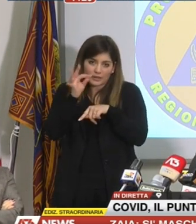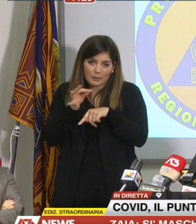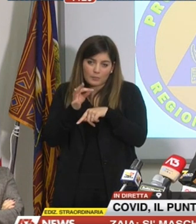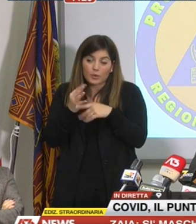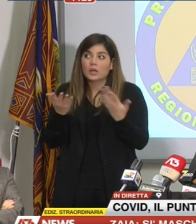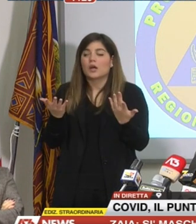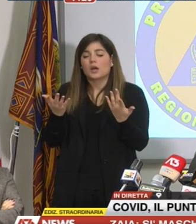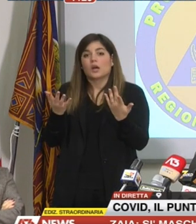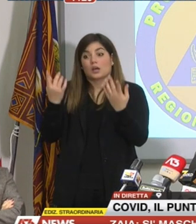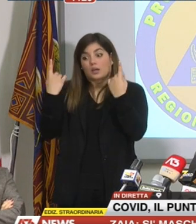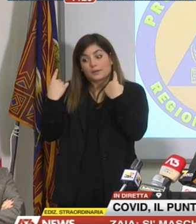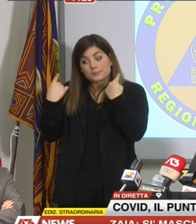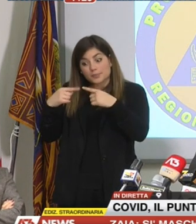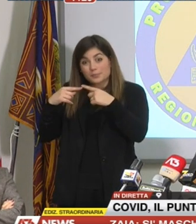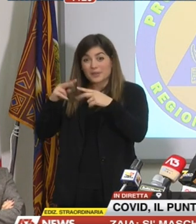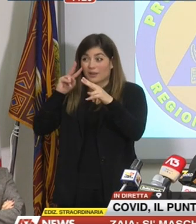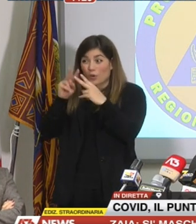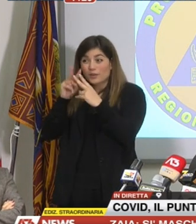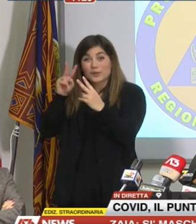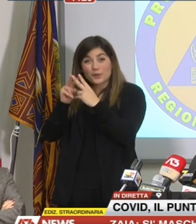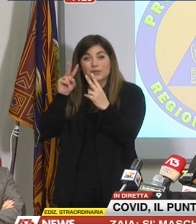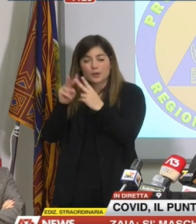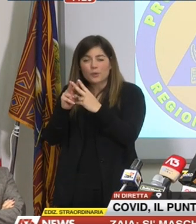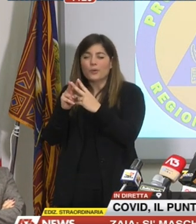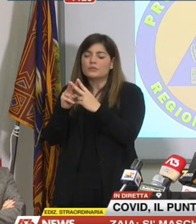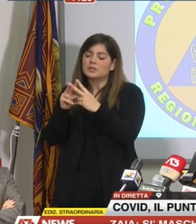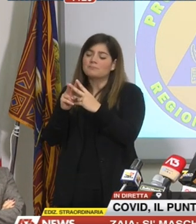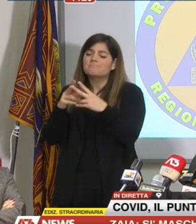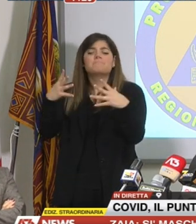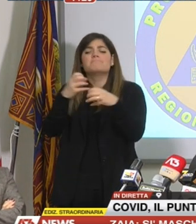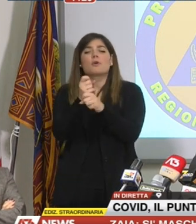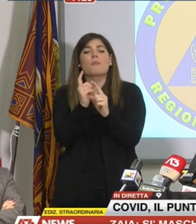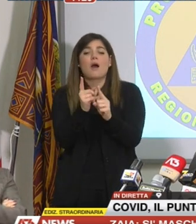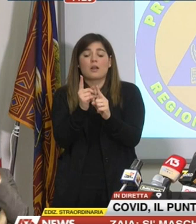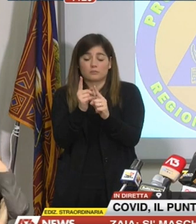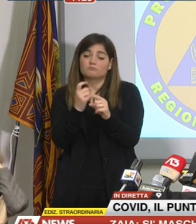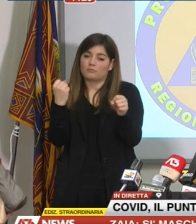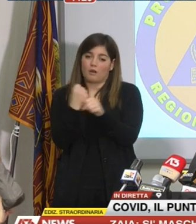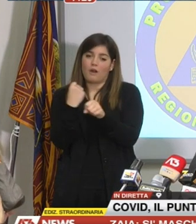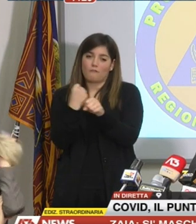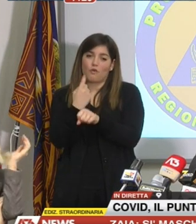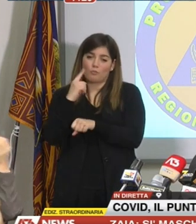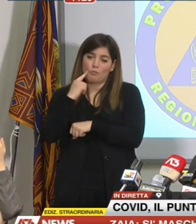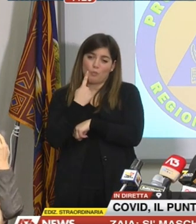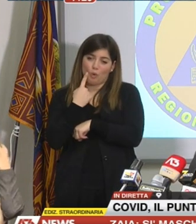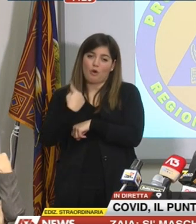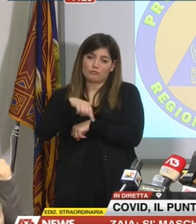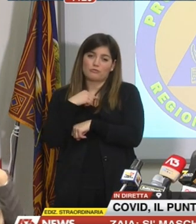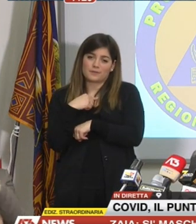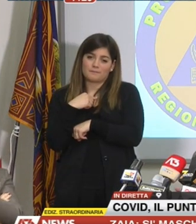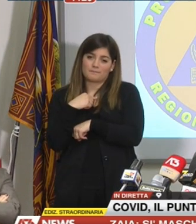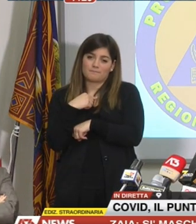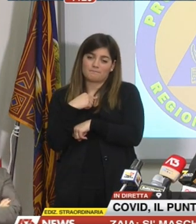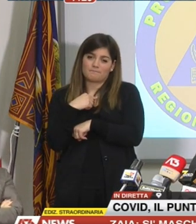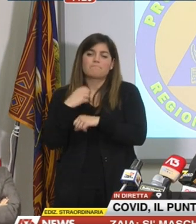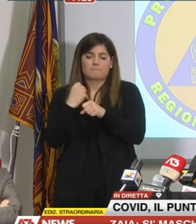direi insomma che si sta facendo un bel lavoro, quindi grazie a tutti quelli che stanno lavorando. I cittadini hanno bisogno